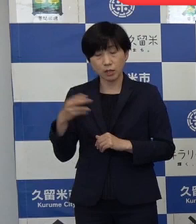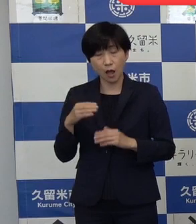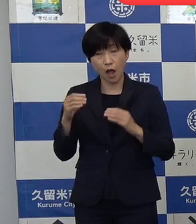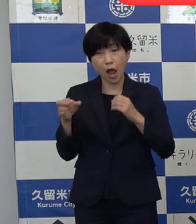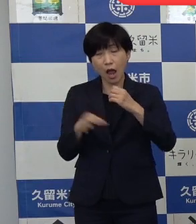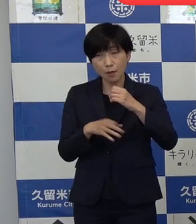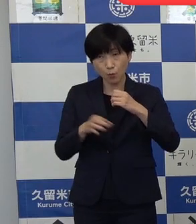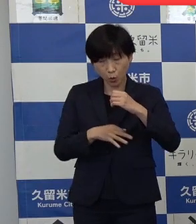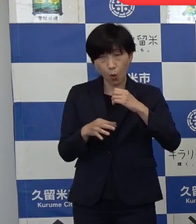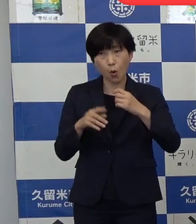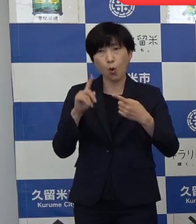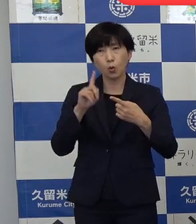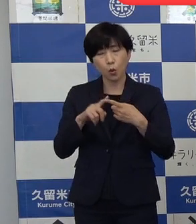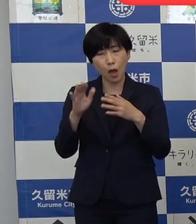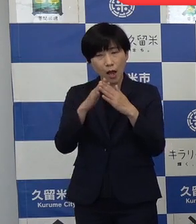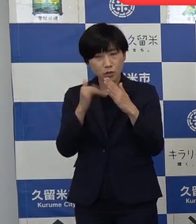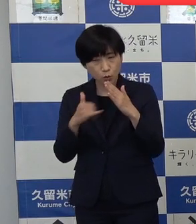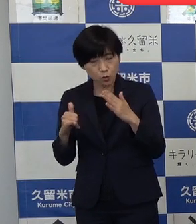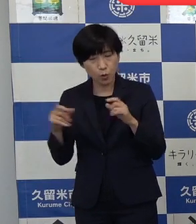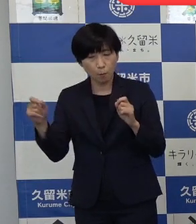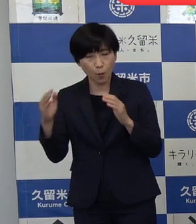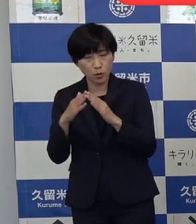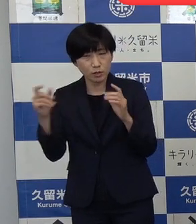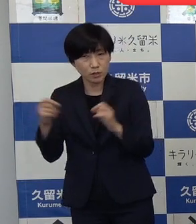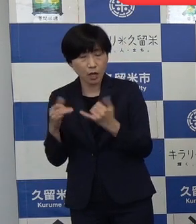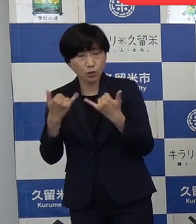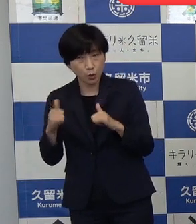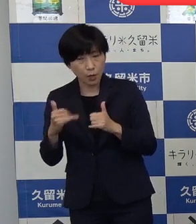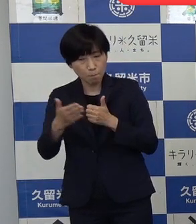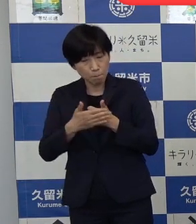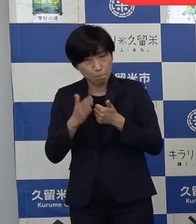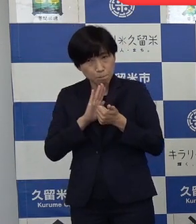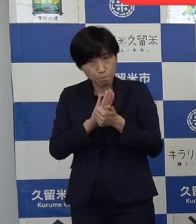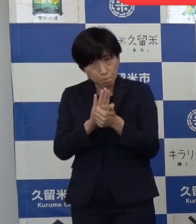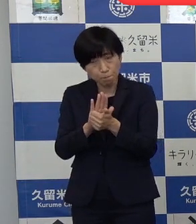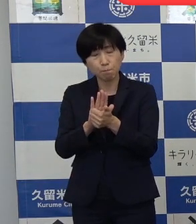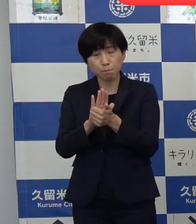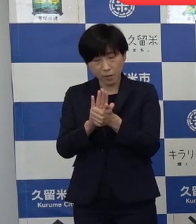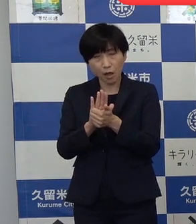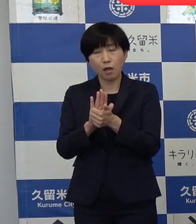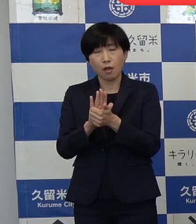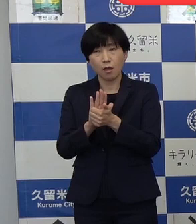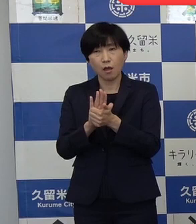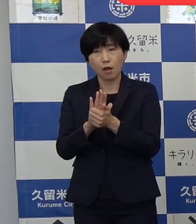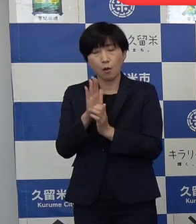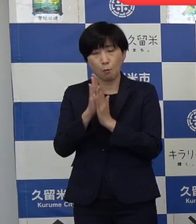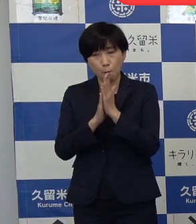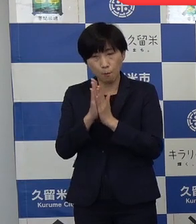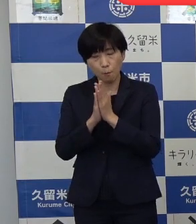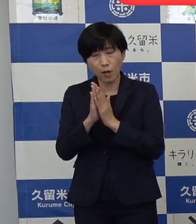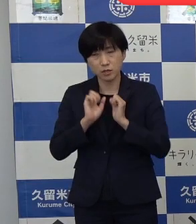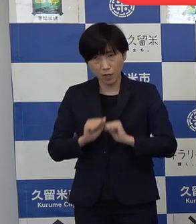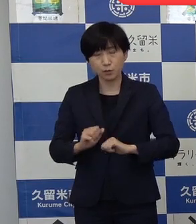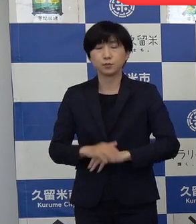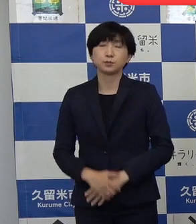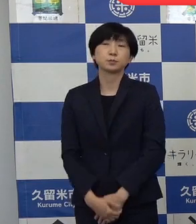など家族やご近所の方々で、支え合っていただけると助かります